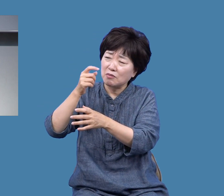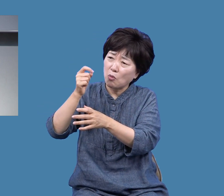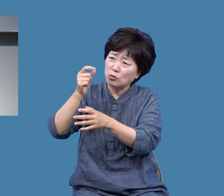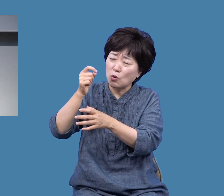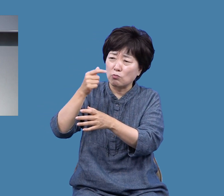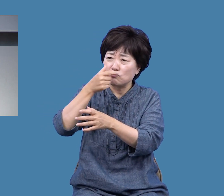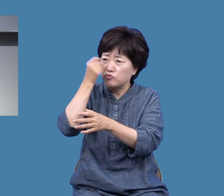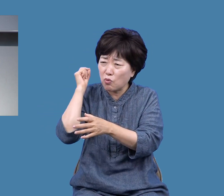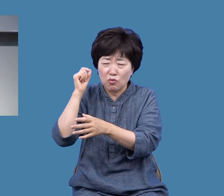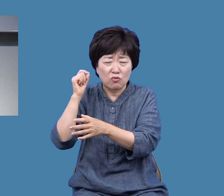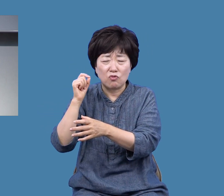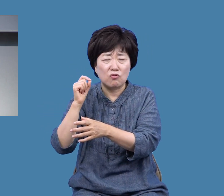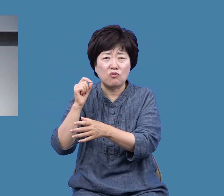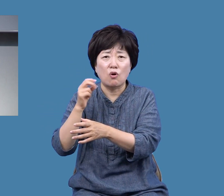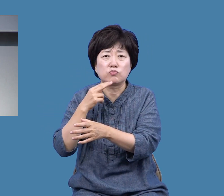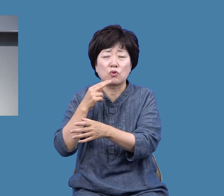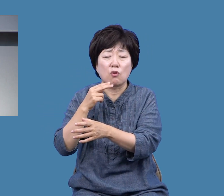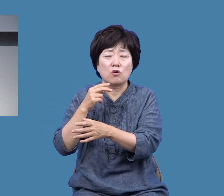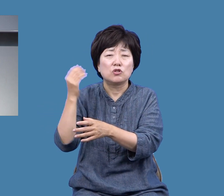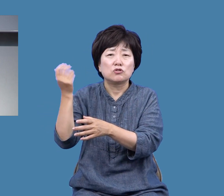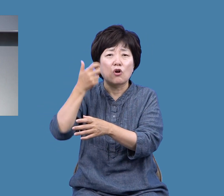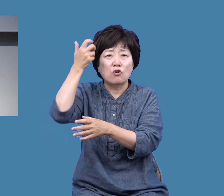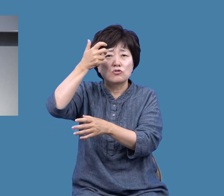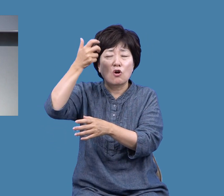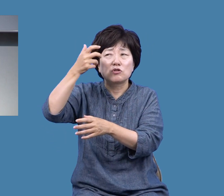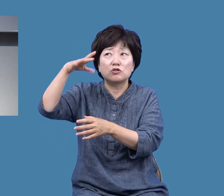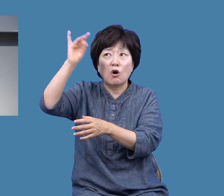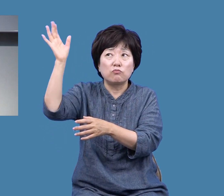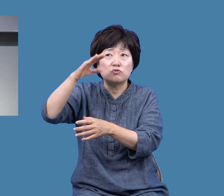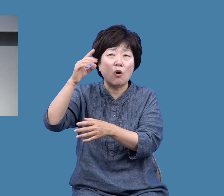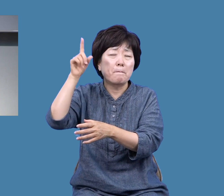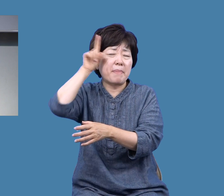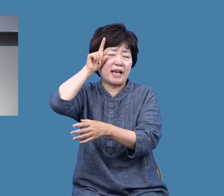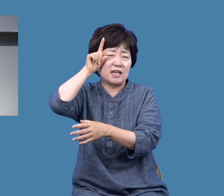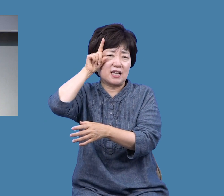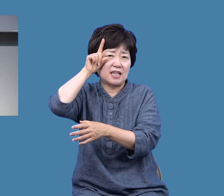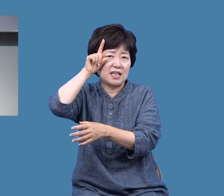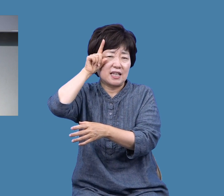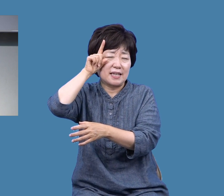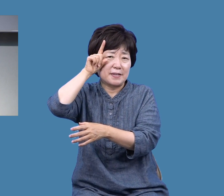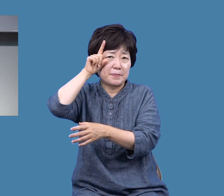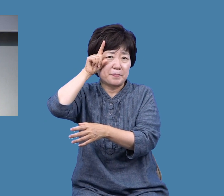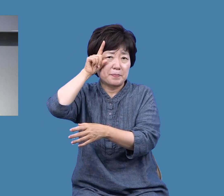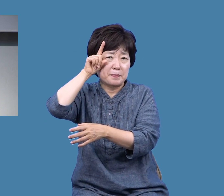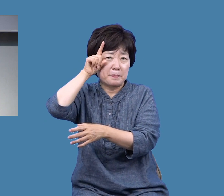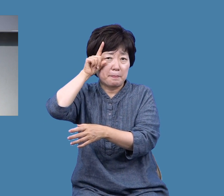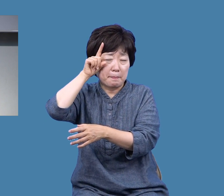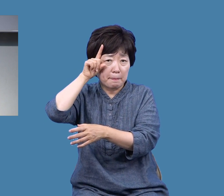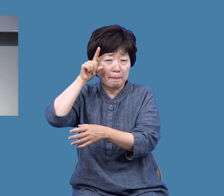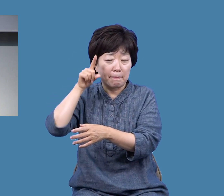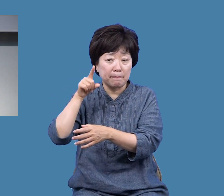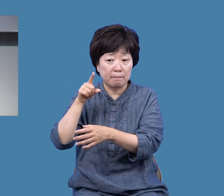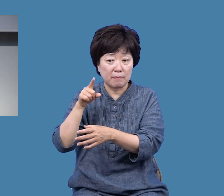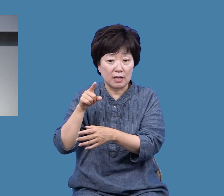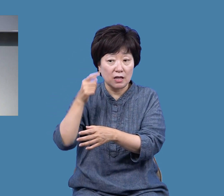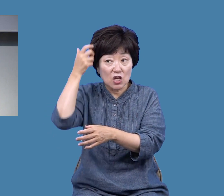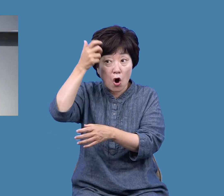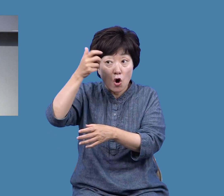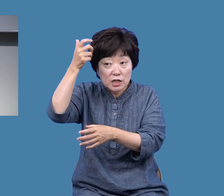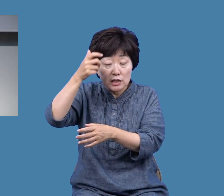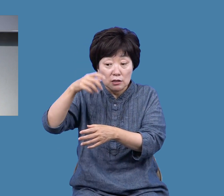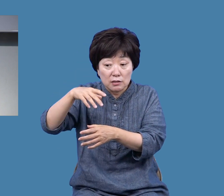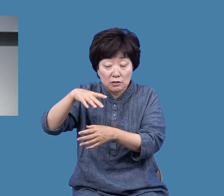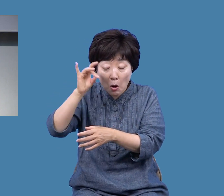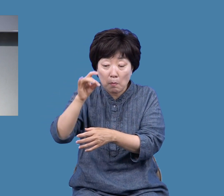그러니까 성령은 처음부터 100이세요. 그러니까 시간이 지나면서 영이 점점점 개발되고